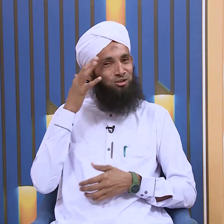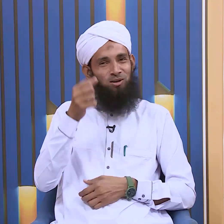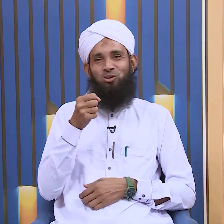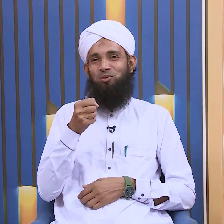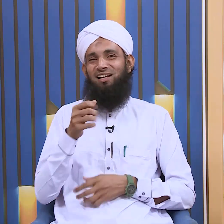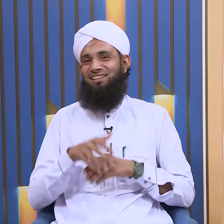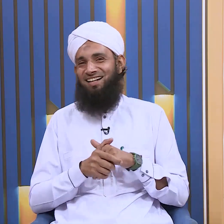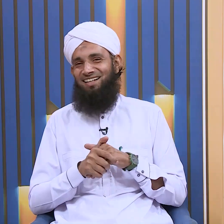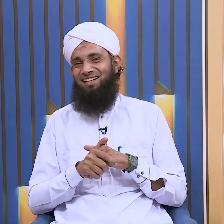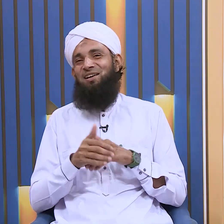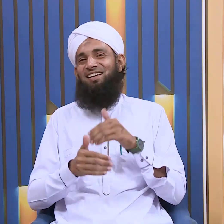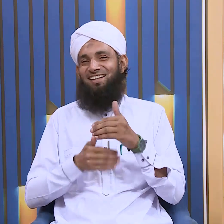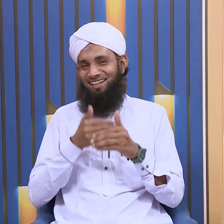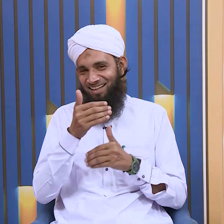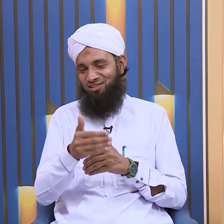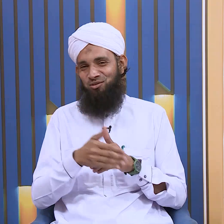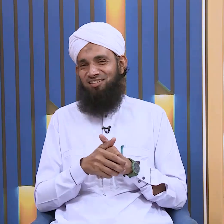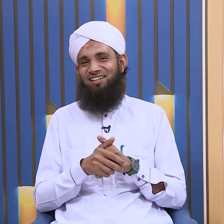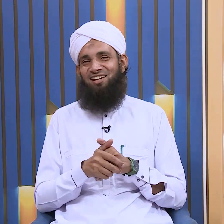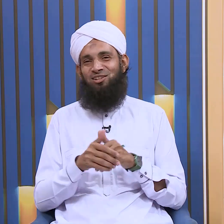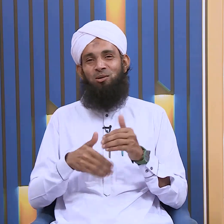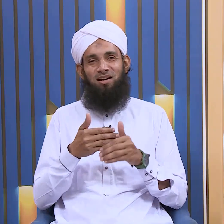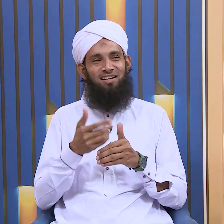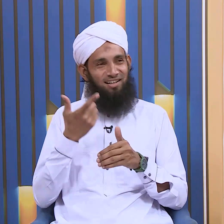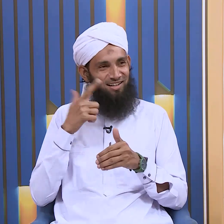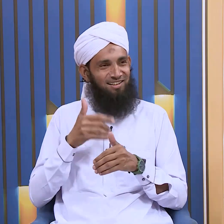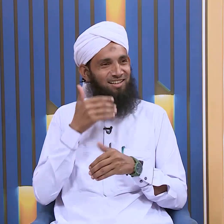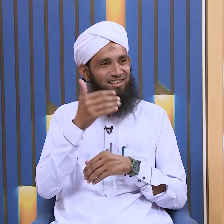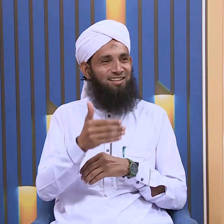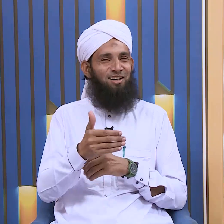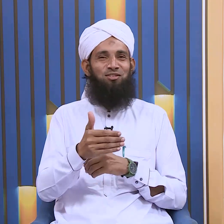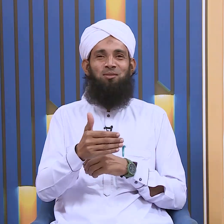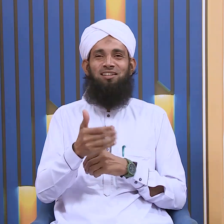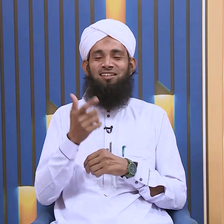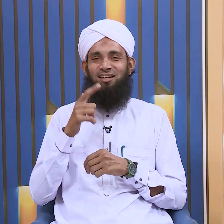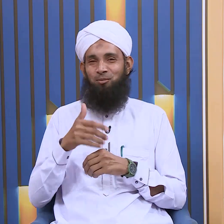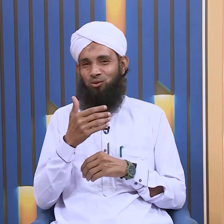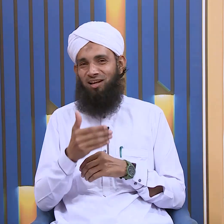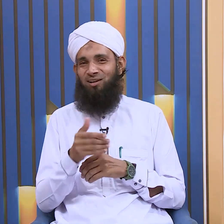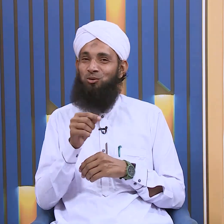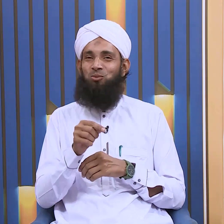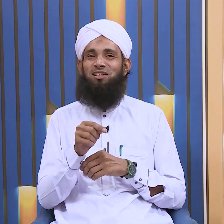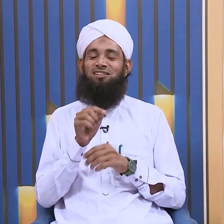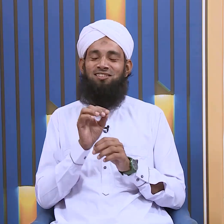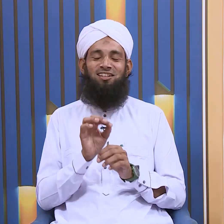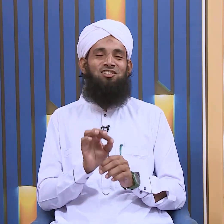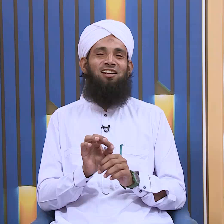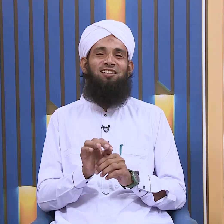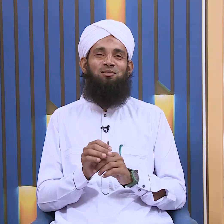طور پر یاد کر لیں. نیکسٹ ویک سے انشاءاللہ جب ہمارا آئندہ ہفتے ہماری یہ ایپیسوڈ آئے گا اس میں انشاءاللہ عز و جل آپ